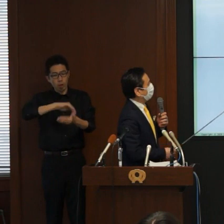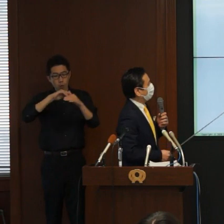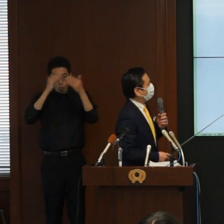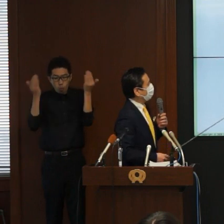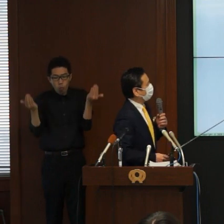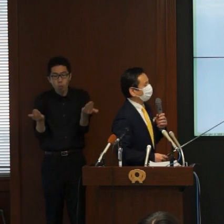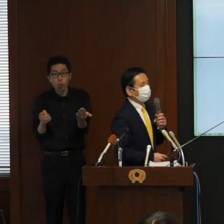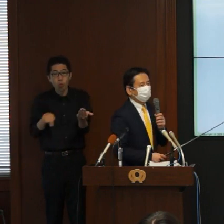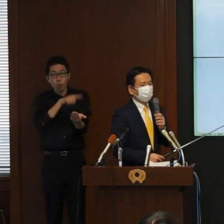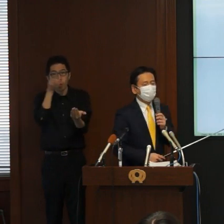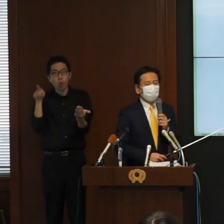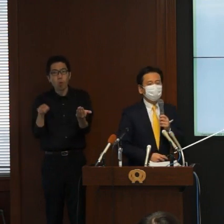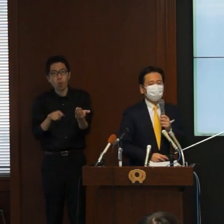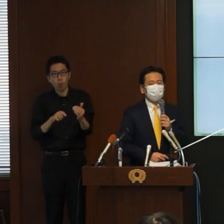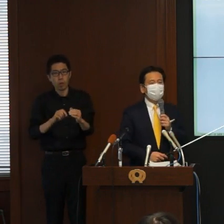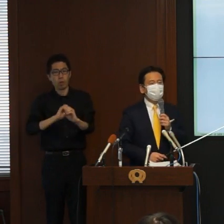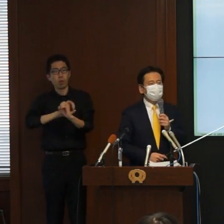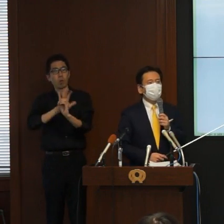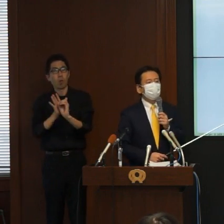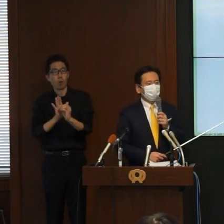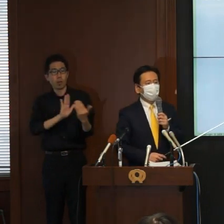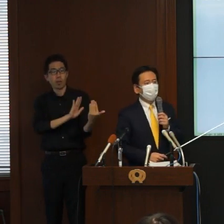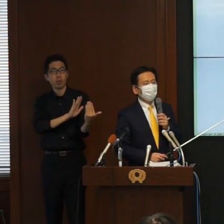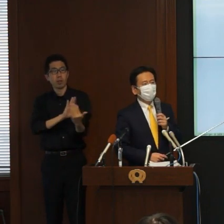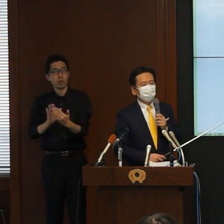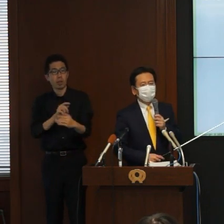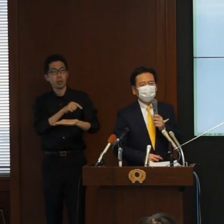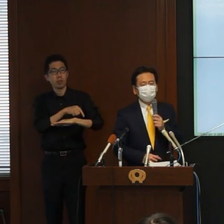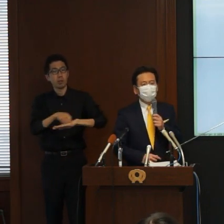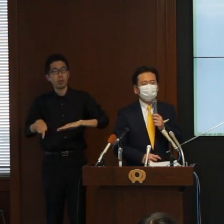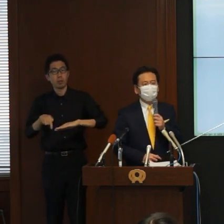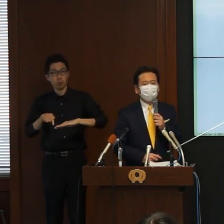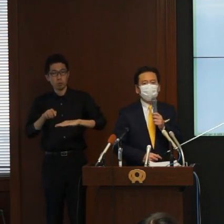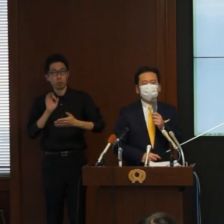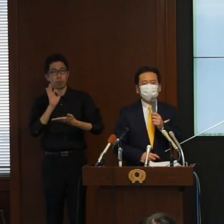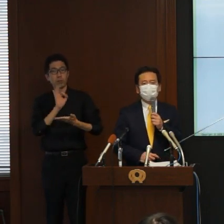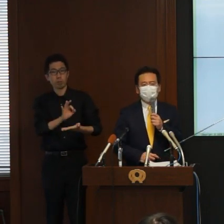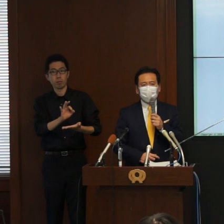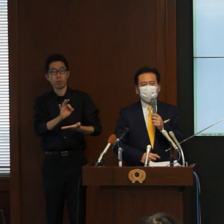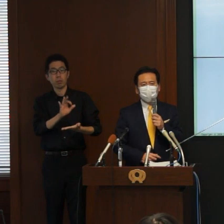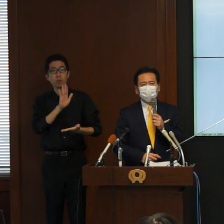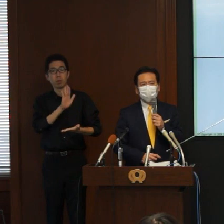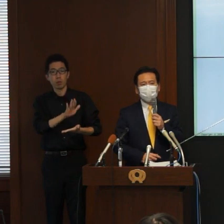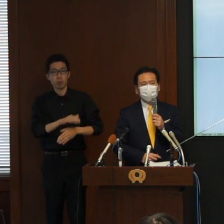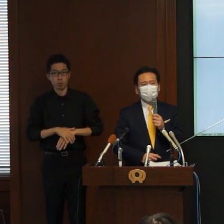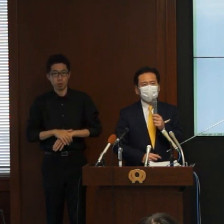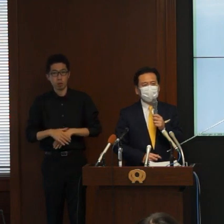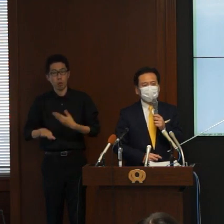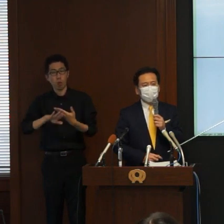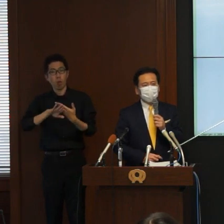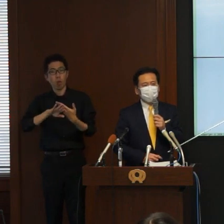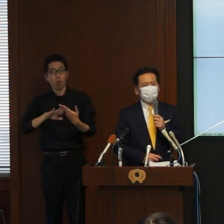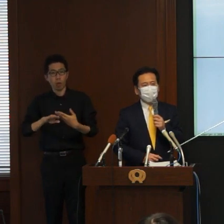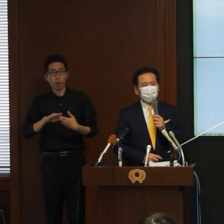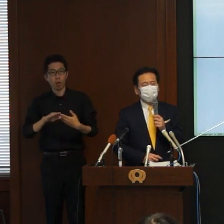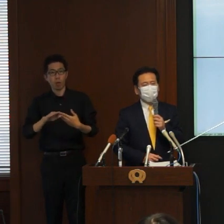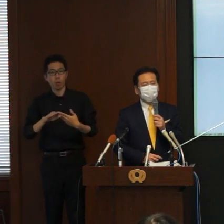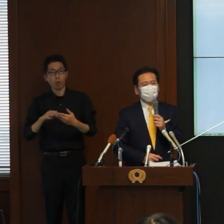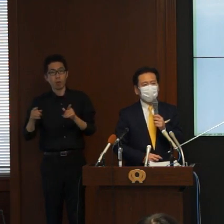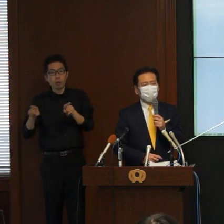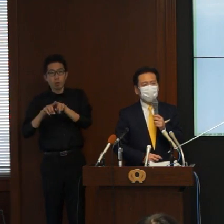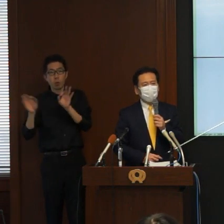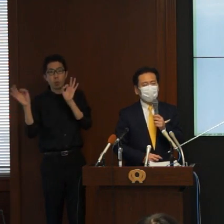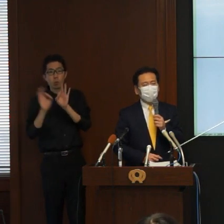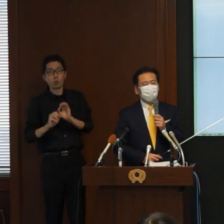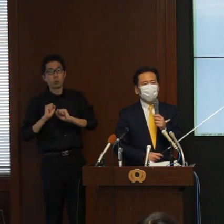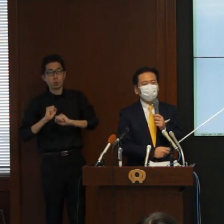は新型コロナの対策の資金分、その多くは予託分ですね、協調融資しますので、その